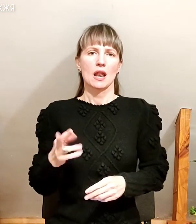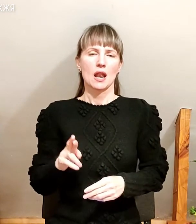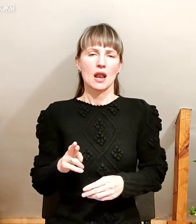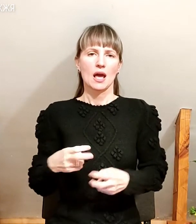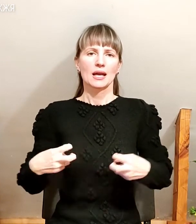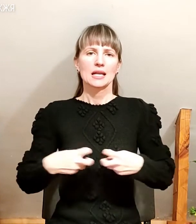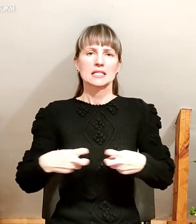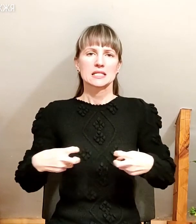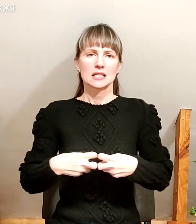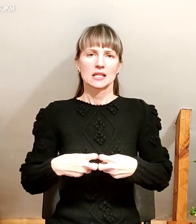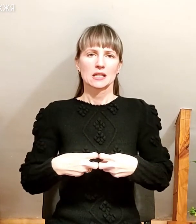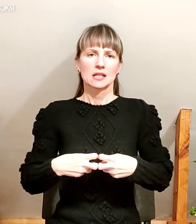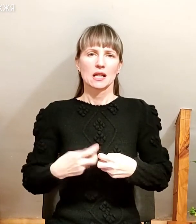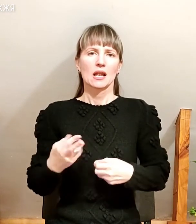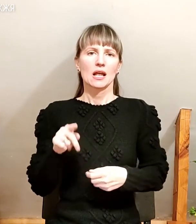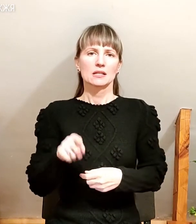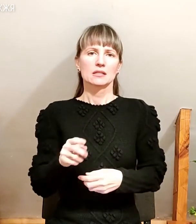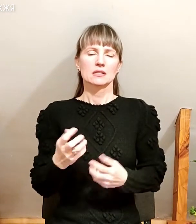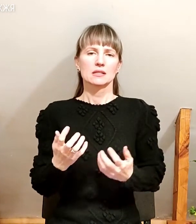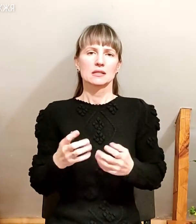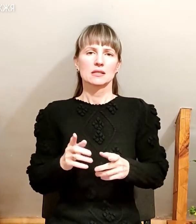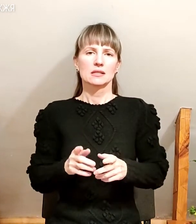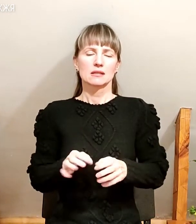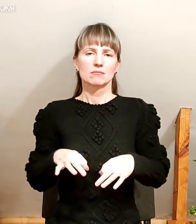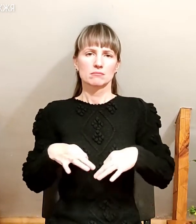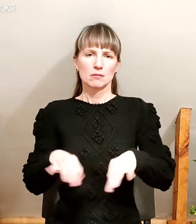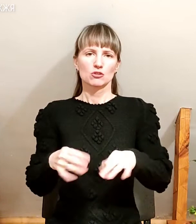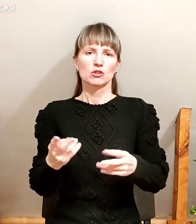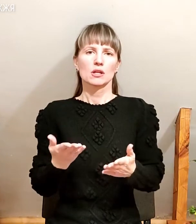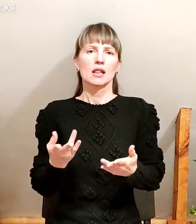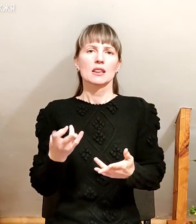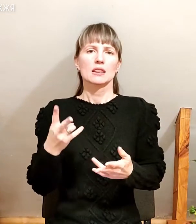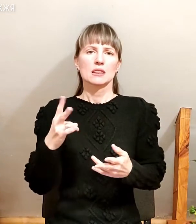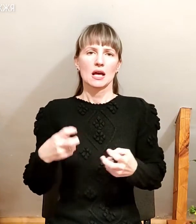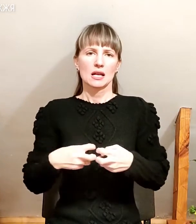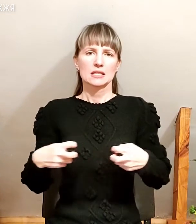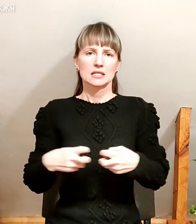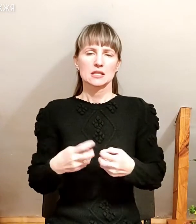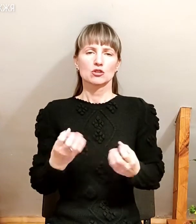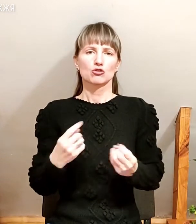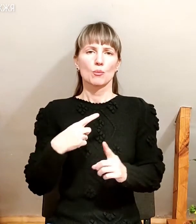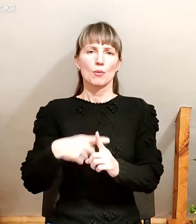резини, для техніки, яка на резина. Ну і плюс ко всьому, ще кожен день щось нове